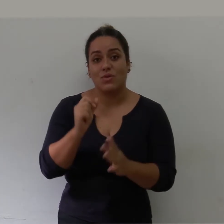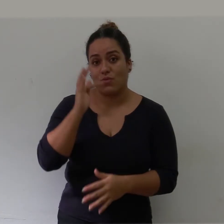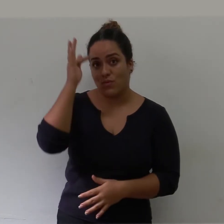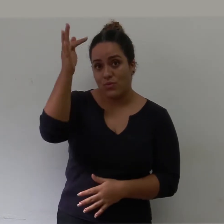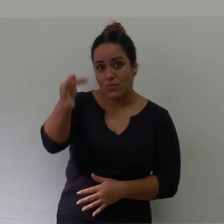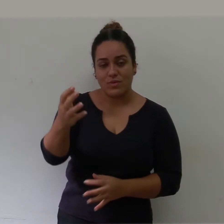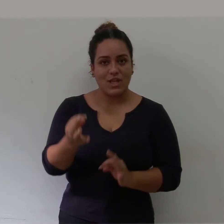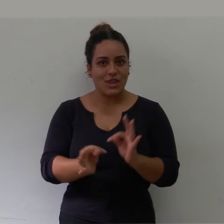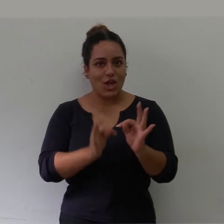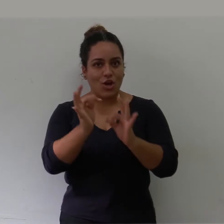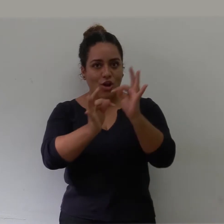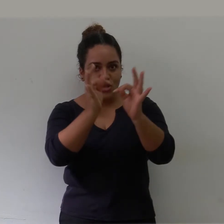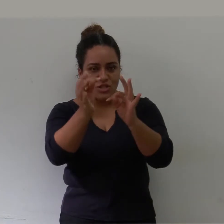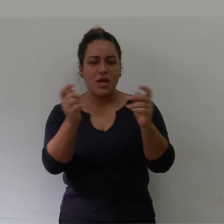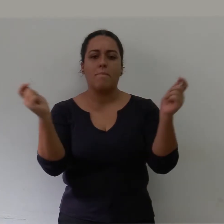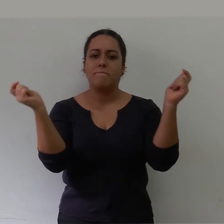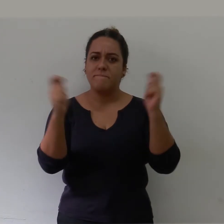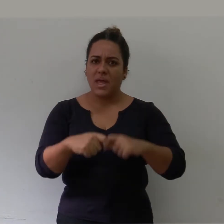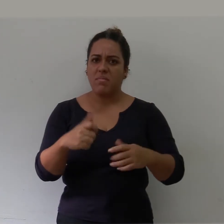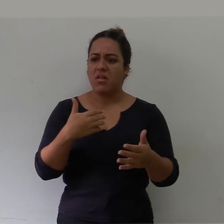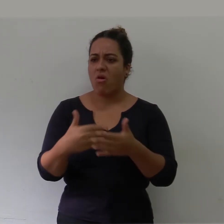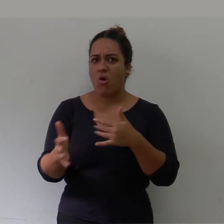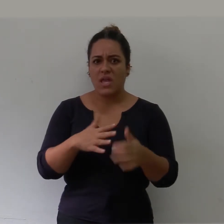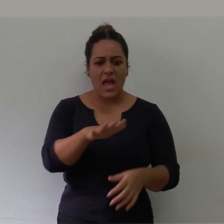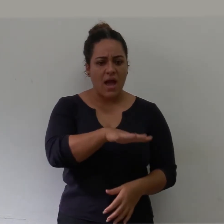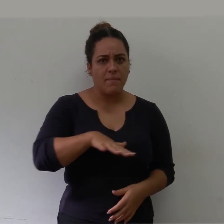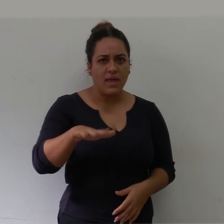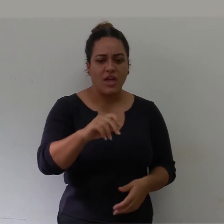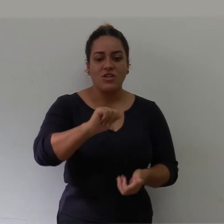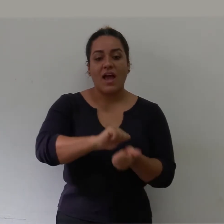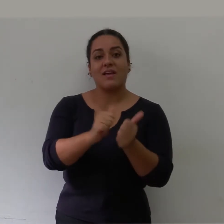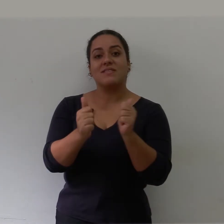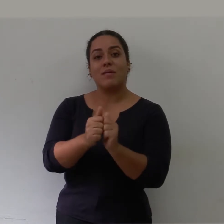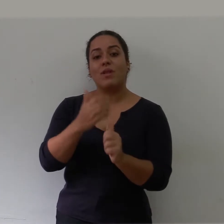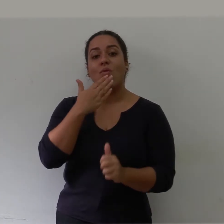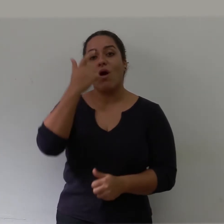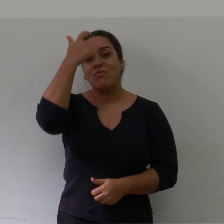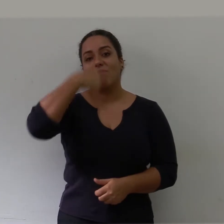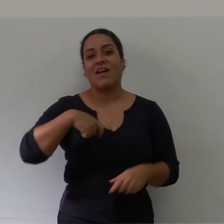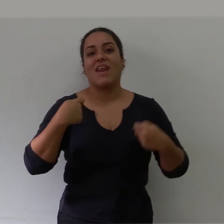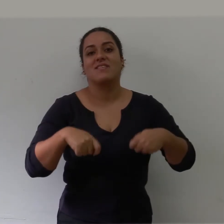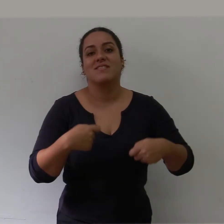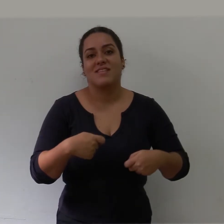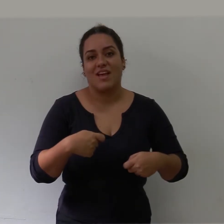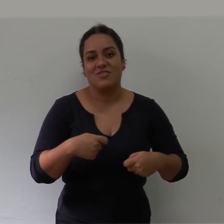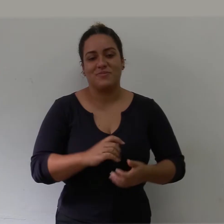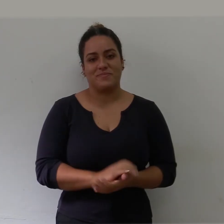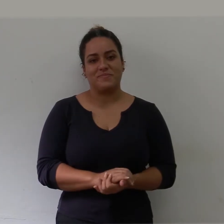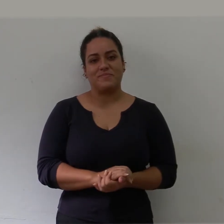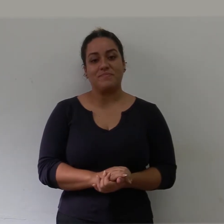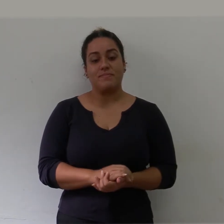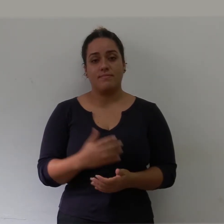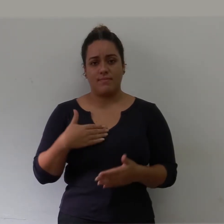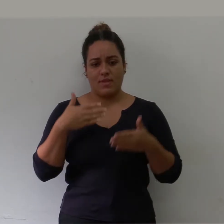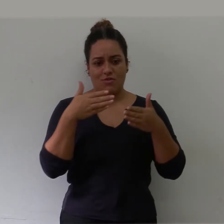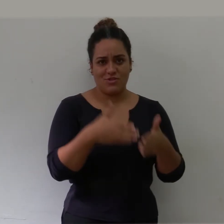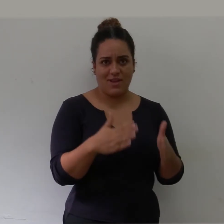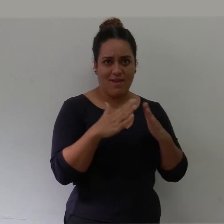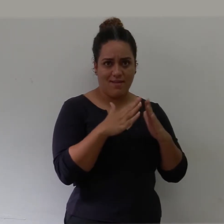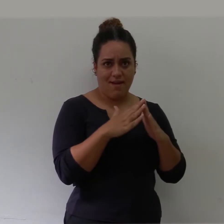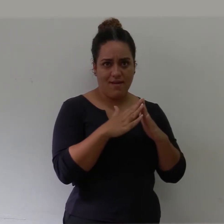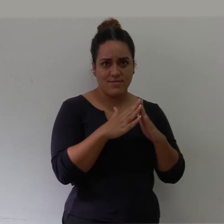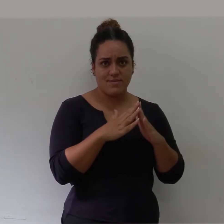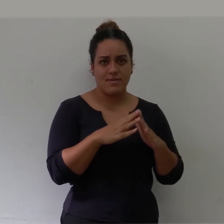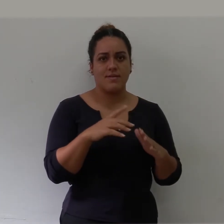futuro, a tecnologia permita que os ambientes se adaptem às necessidades dos usuários. Ao chegar em casa,